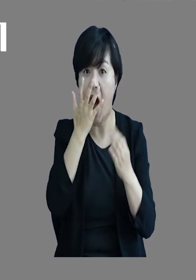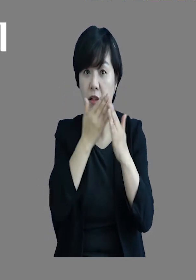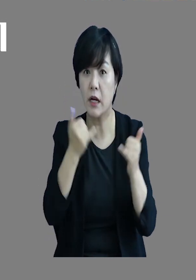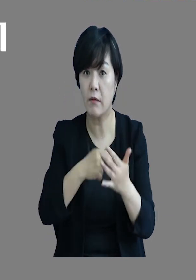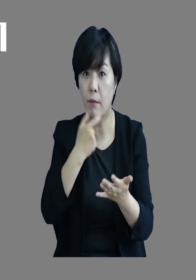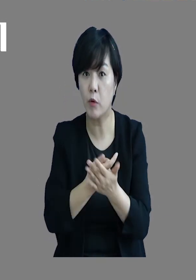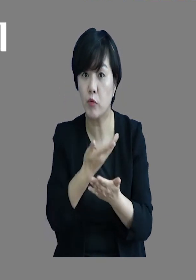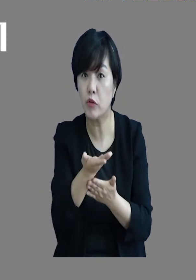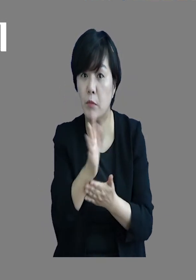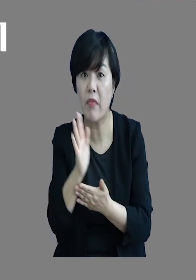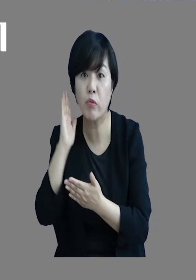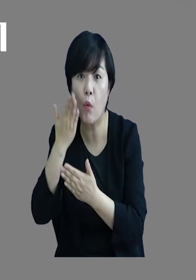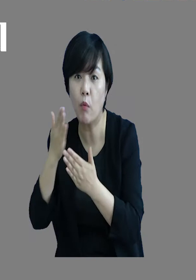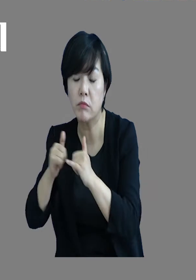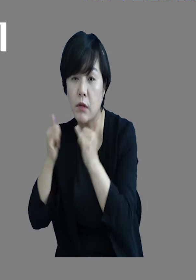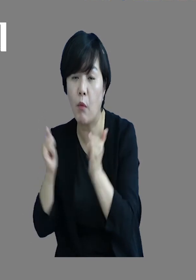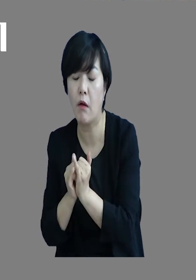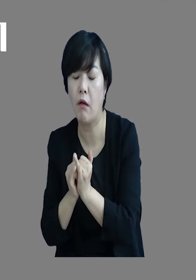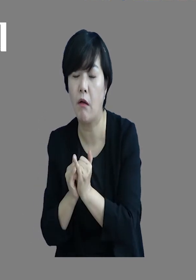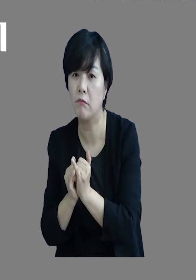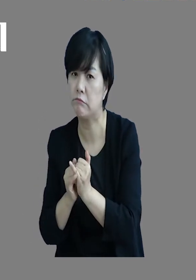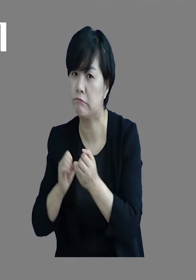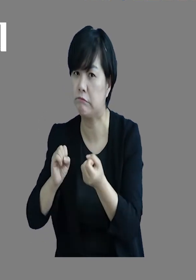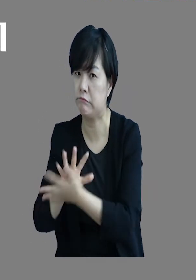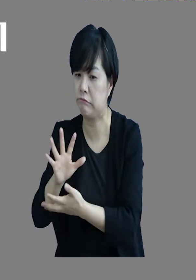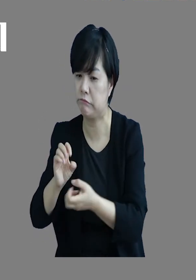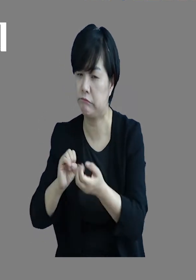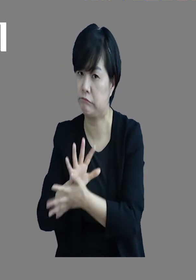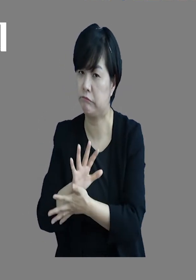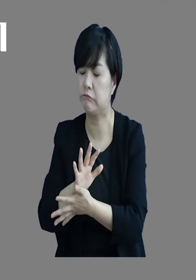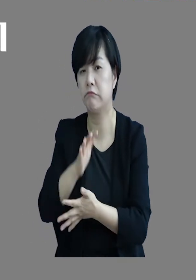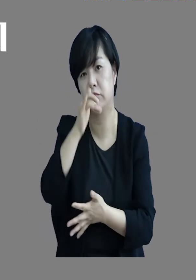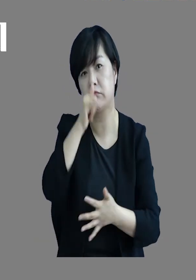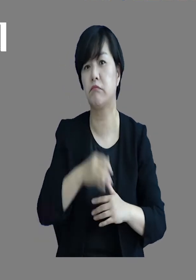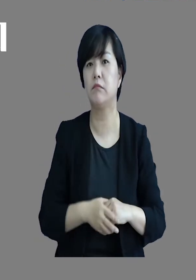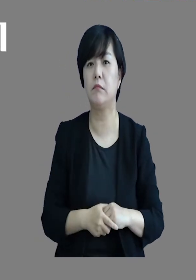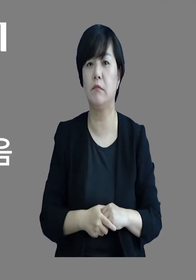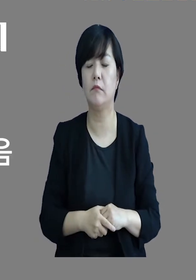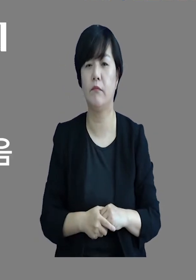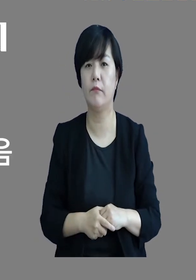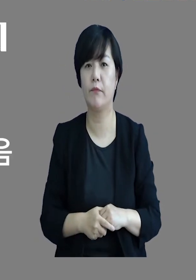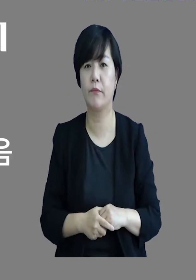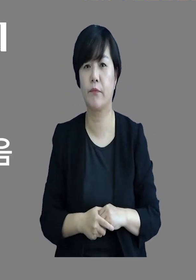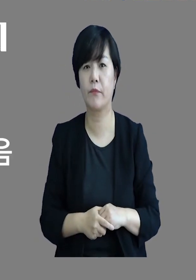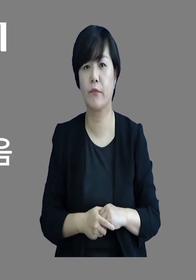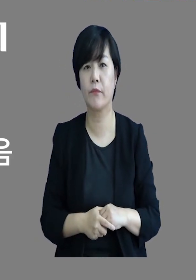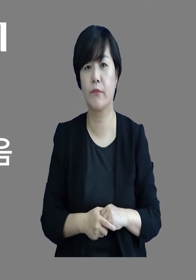광고가 농사회에서는 큰 파문을 일으켰습니다.